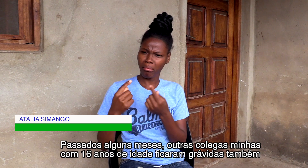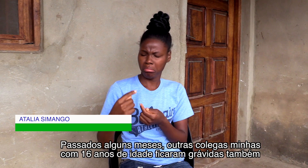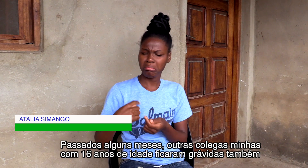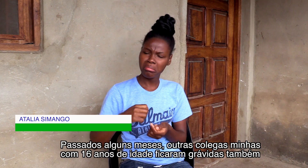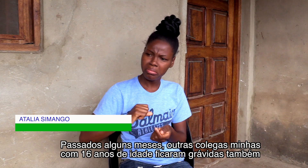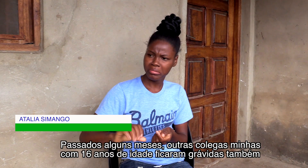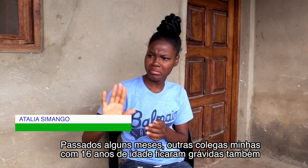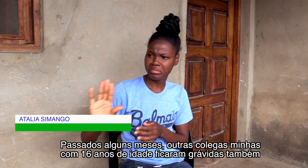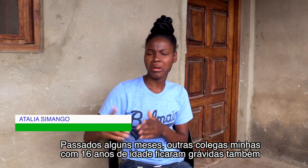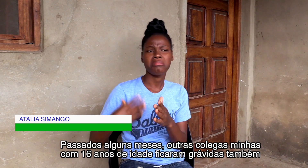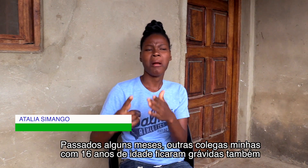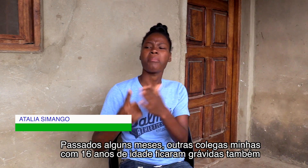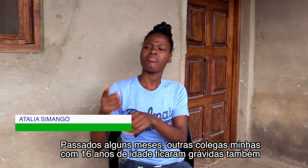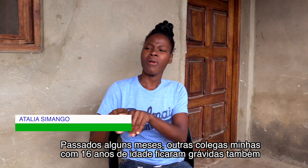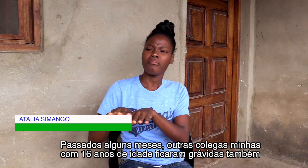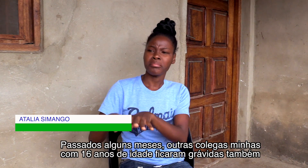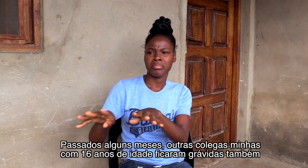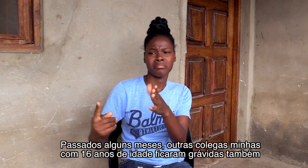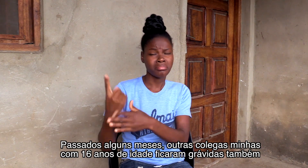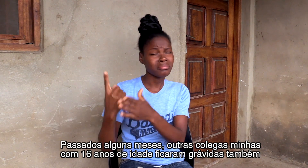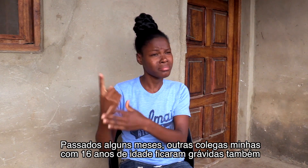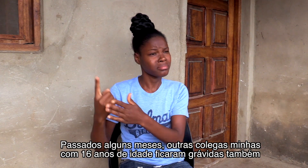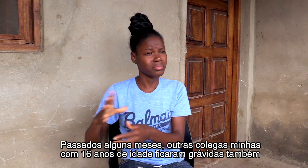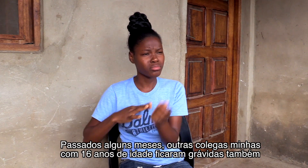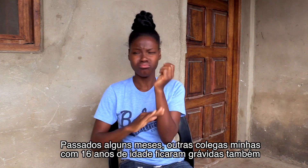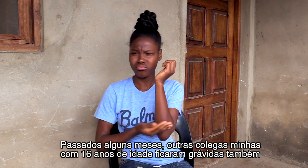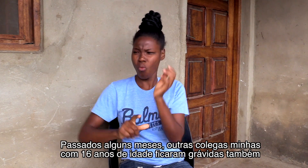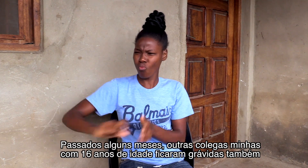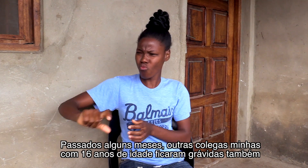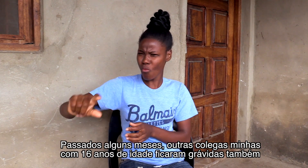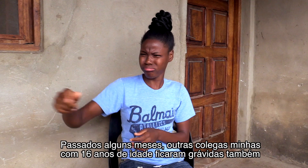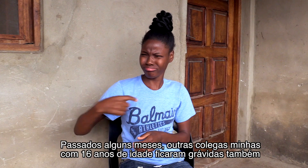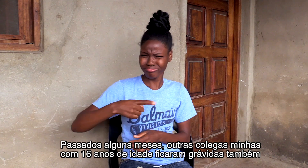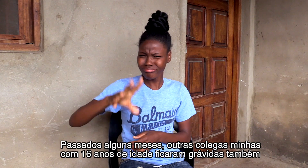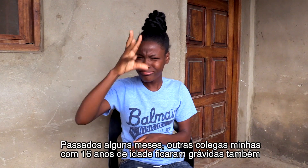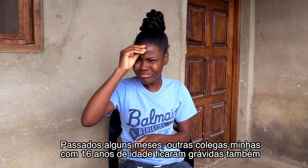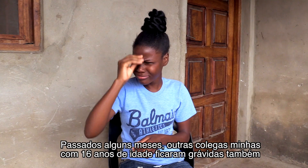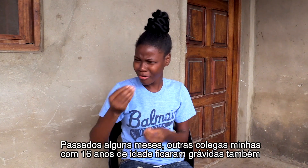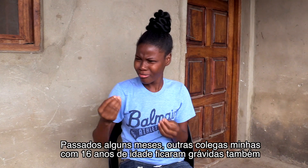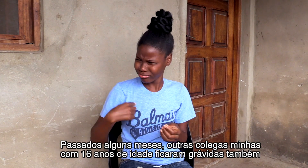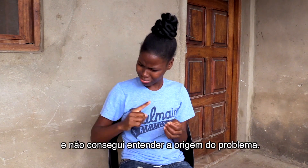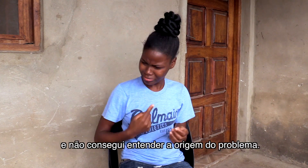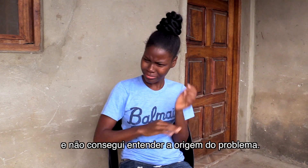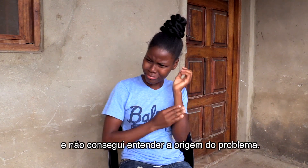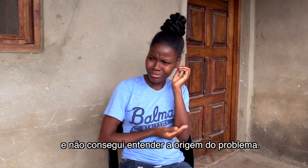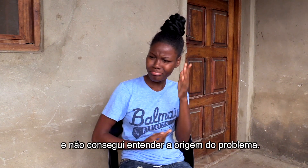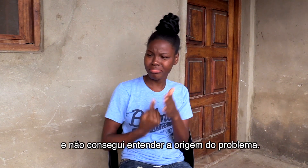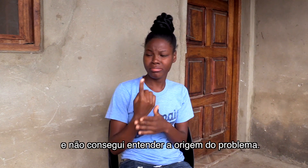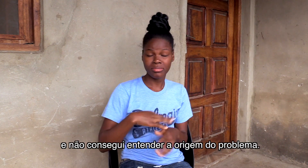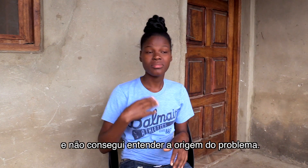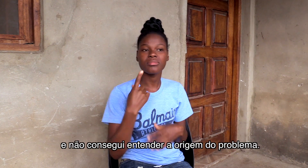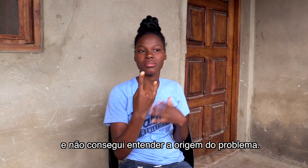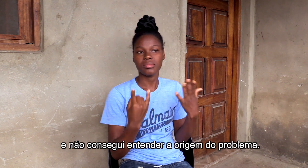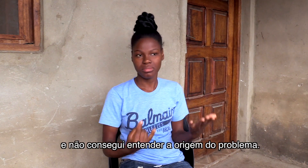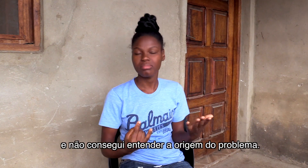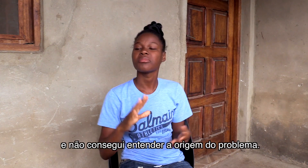Passados alguns meses, outras colegas minhas com 16 anos de idade ficaram grávidas também e não consegui